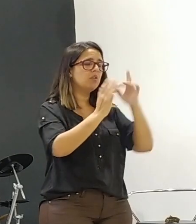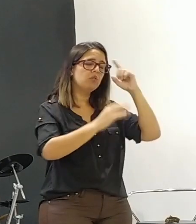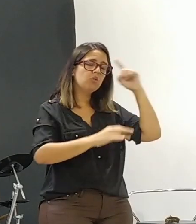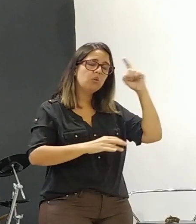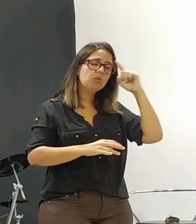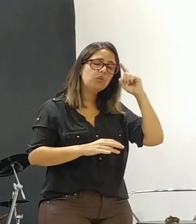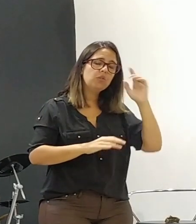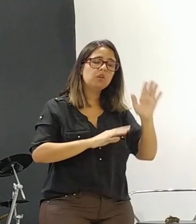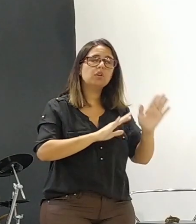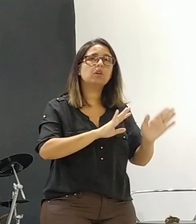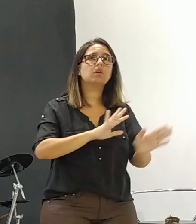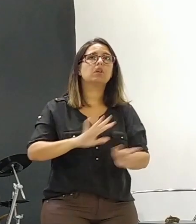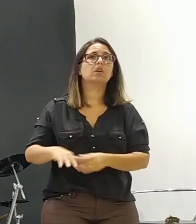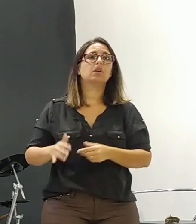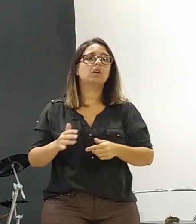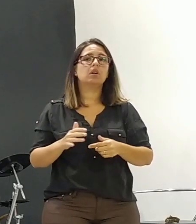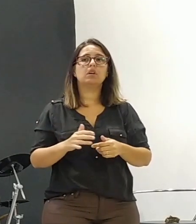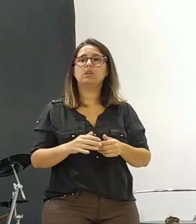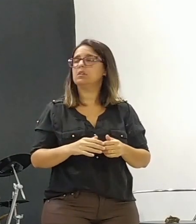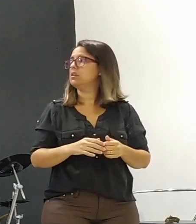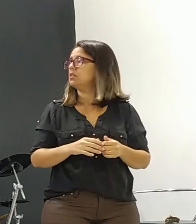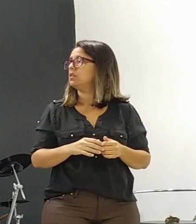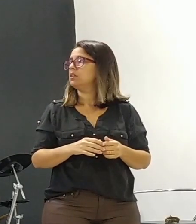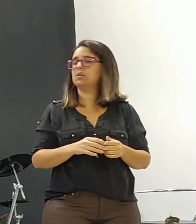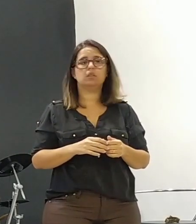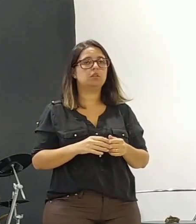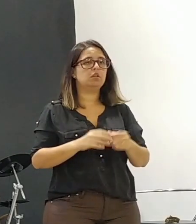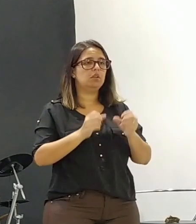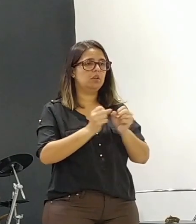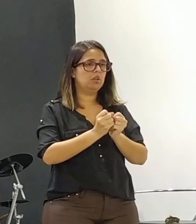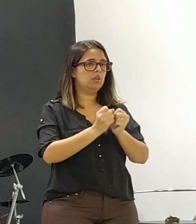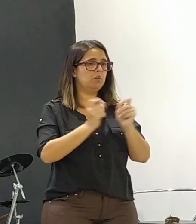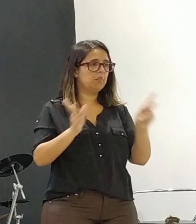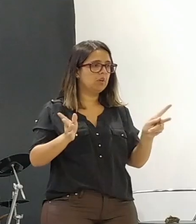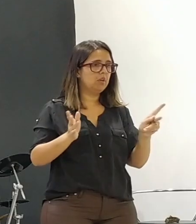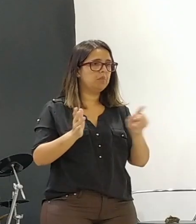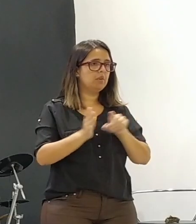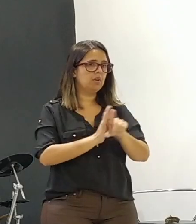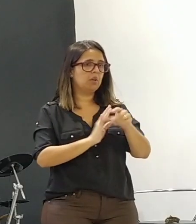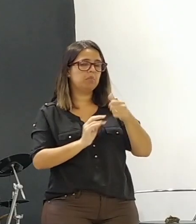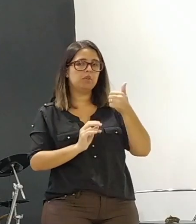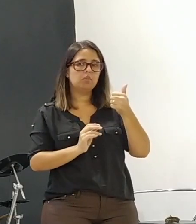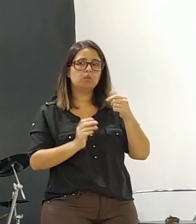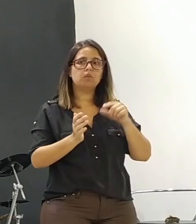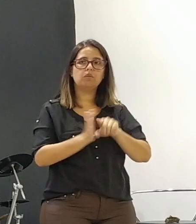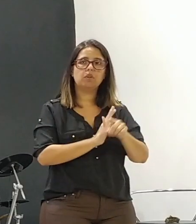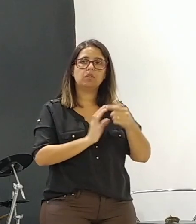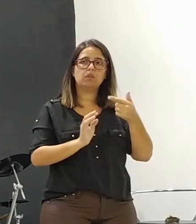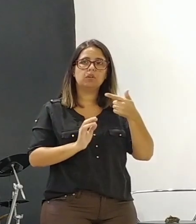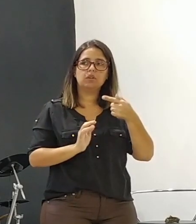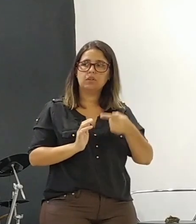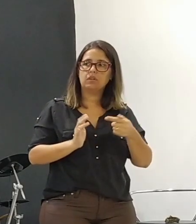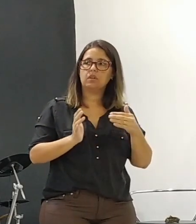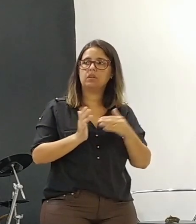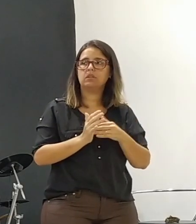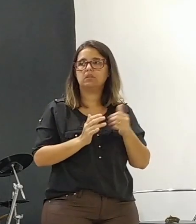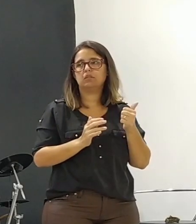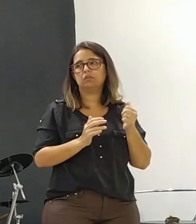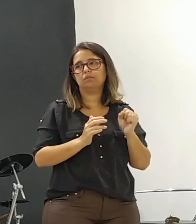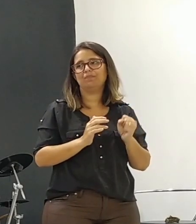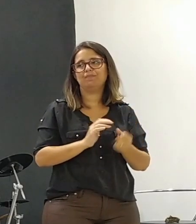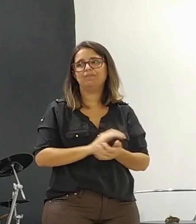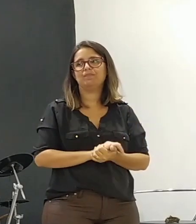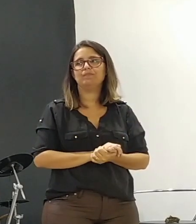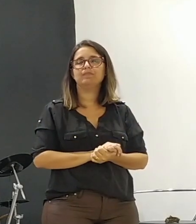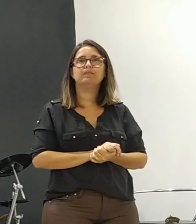capítulo 5, não, já recitei. Apocalipse capítulo 1, 17 e 18. Apocalipse capítulo